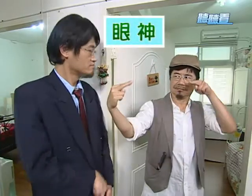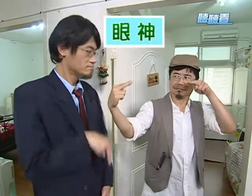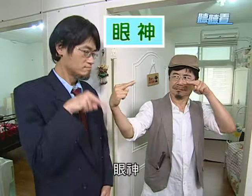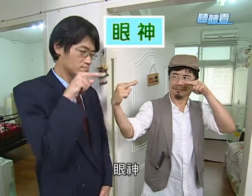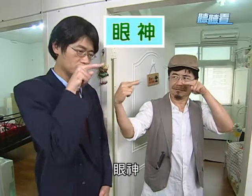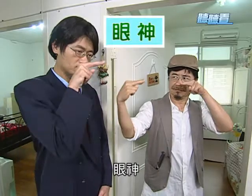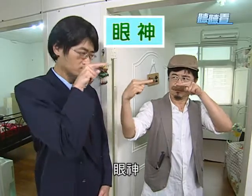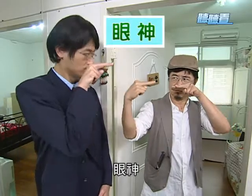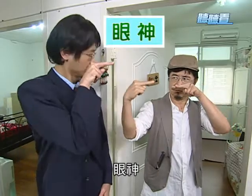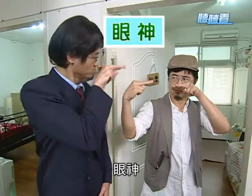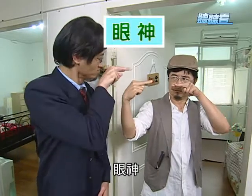眼神。